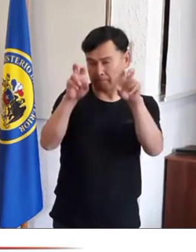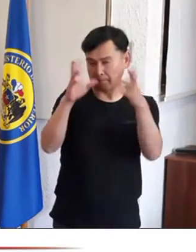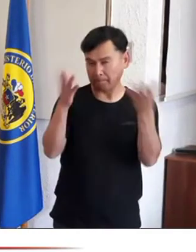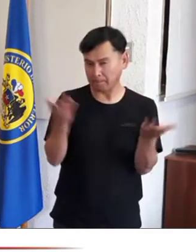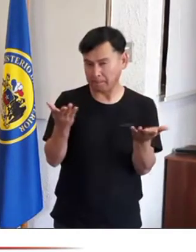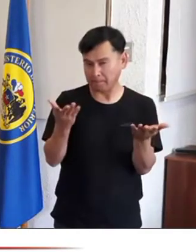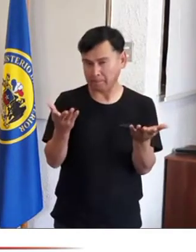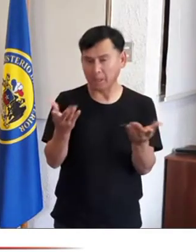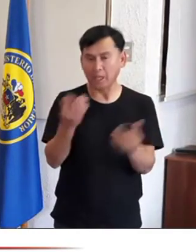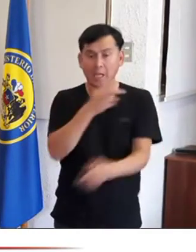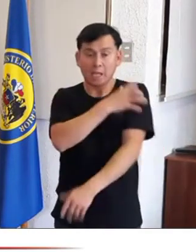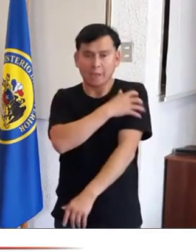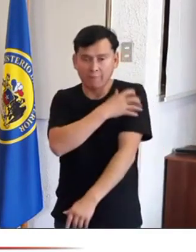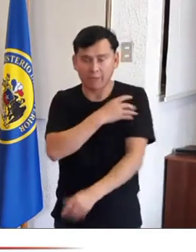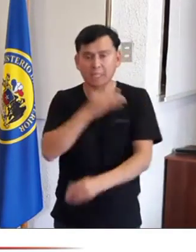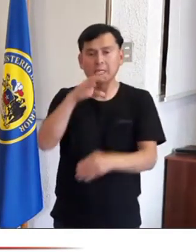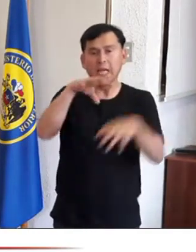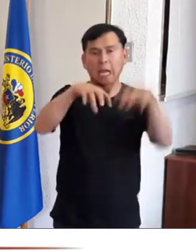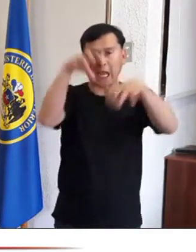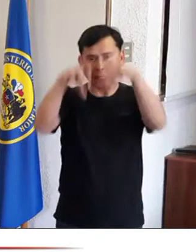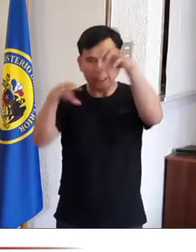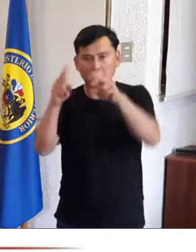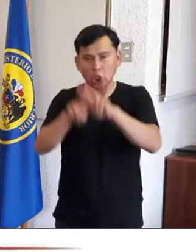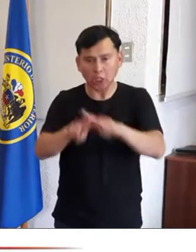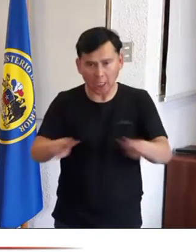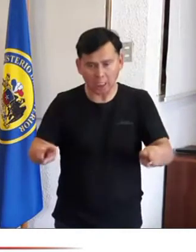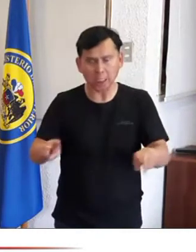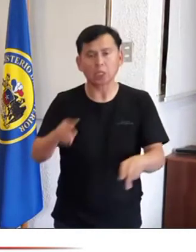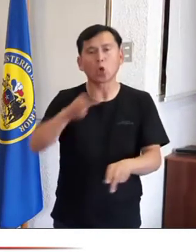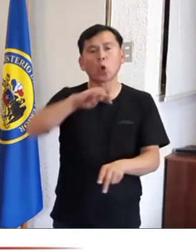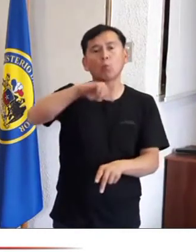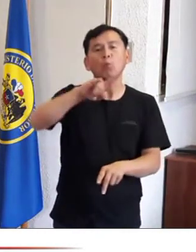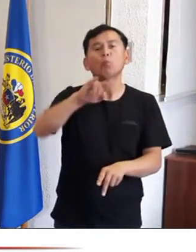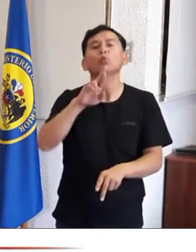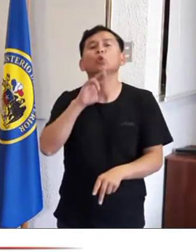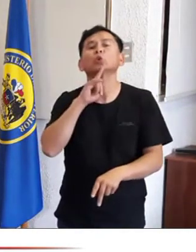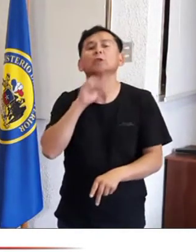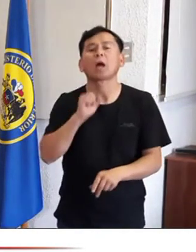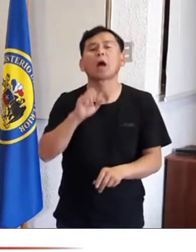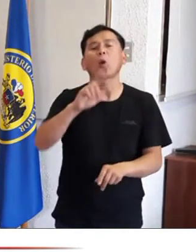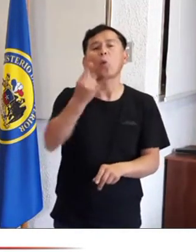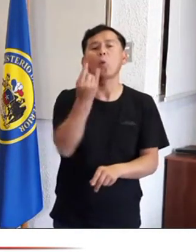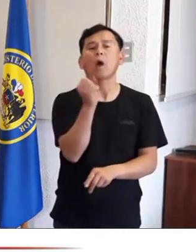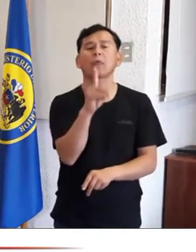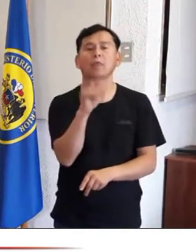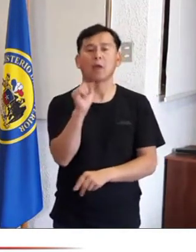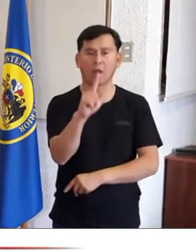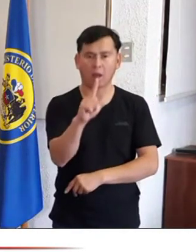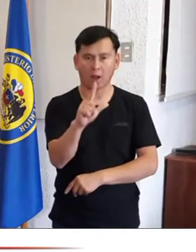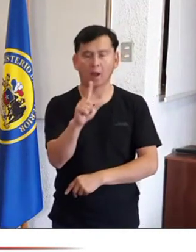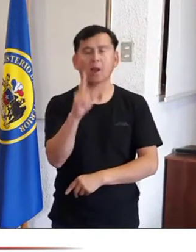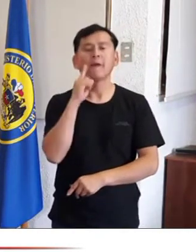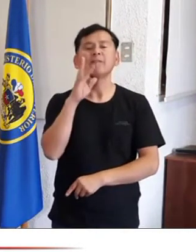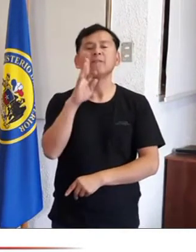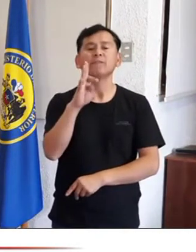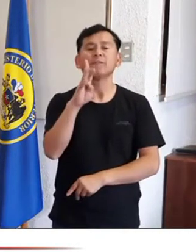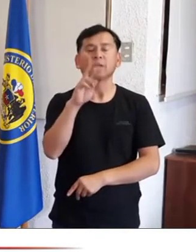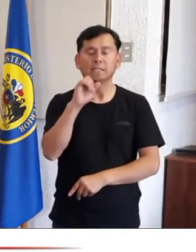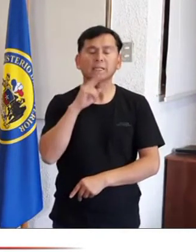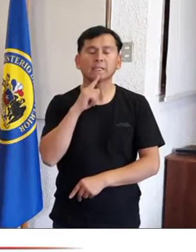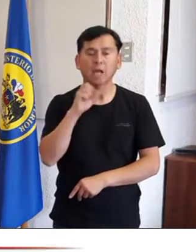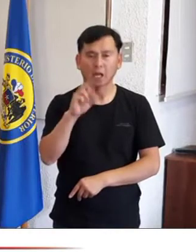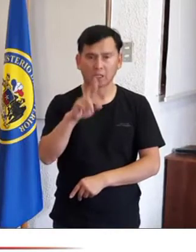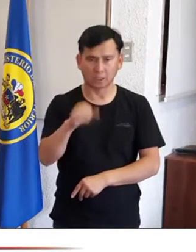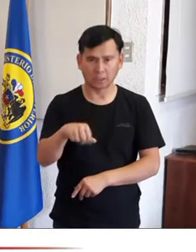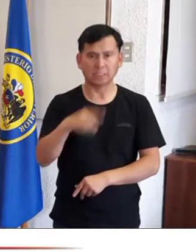para Puerto Ibáñez, Cerro Castillo, Tranquilo, Bahía Murta, Puerto Guadal, Puerto Bertrán, Mayín